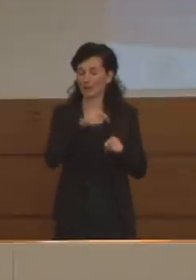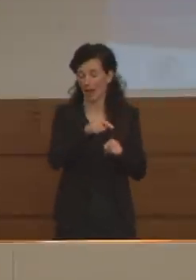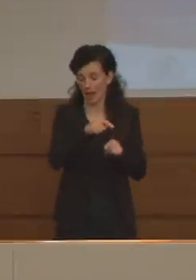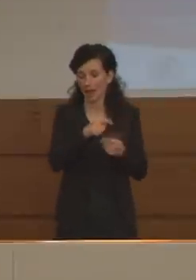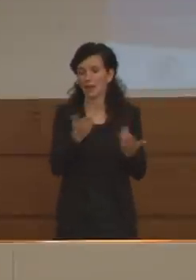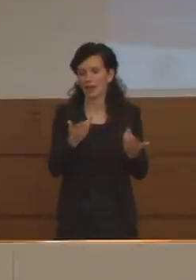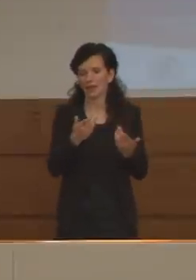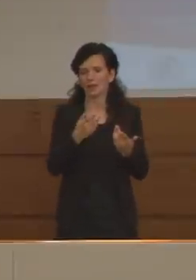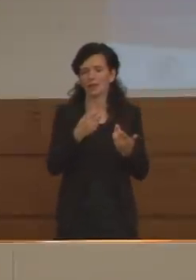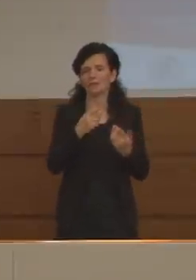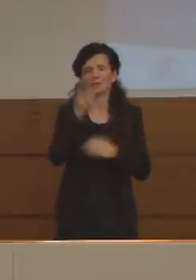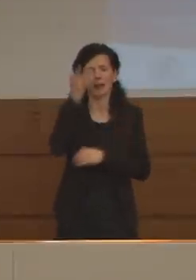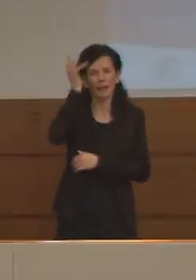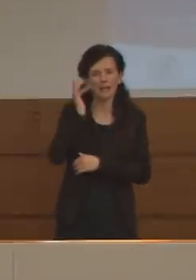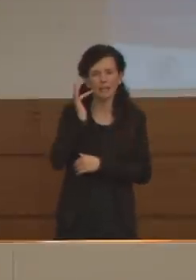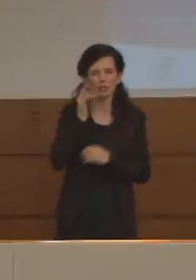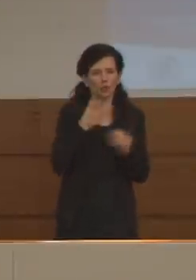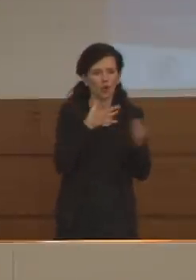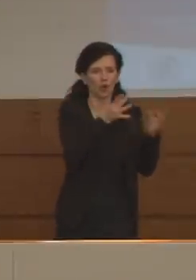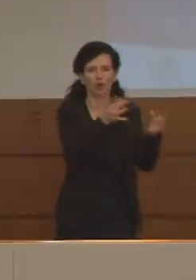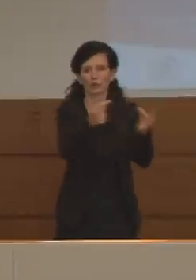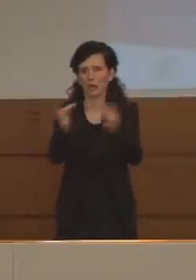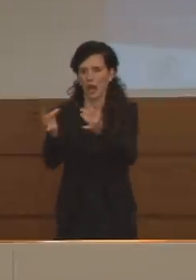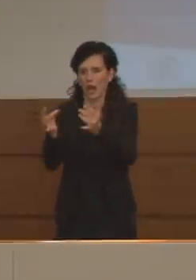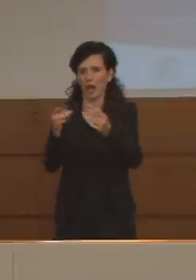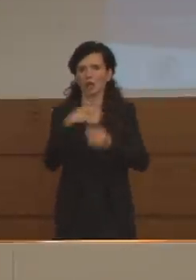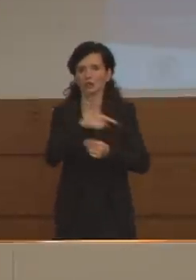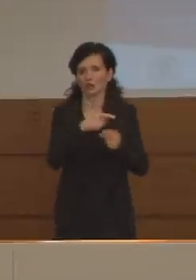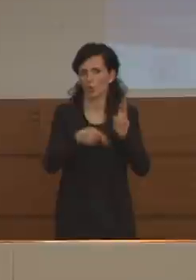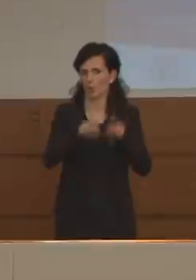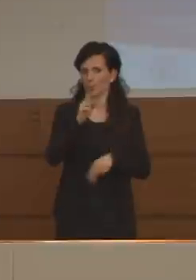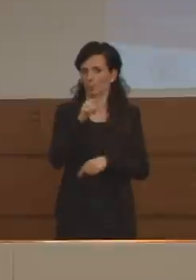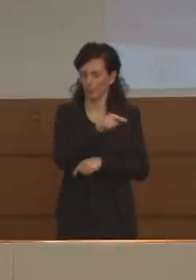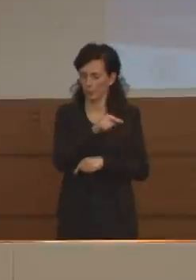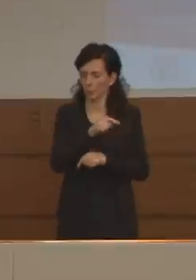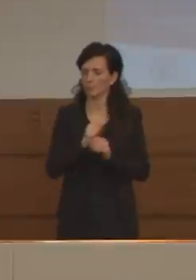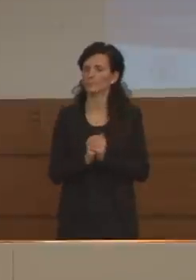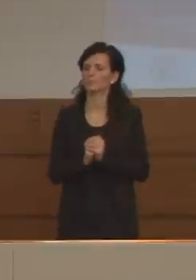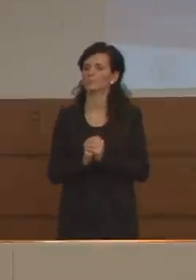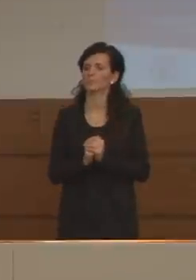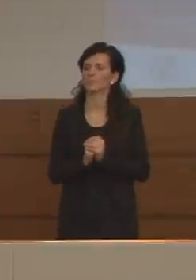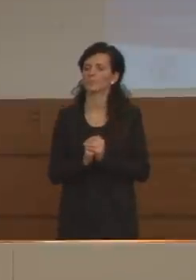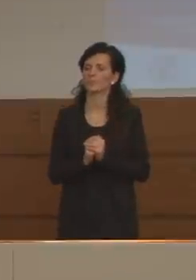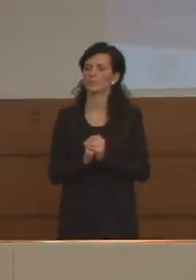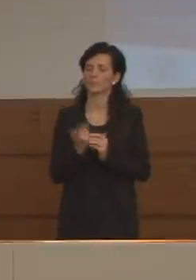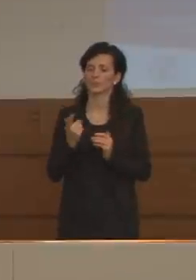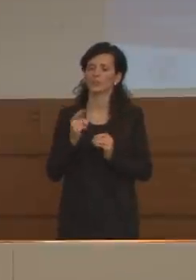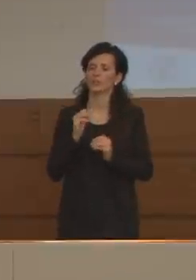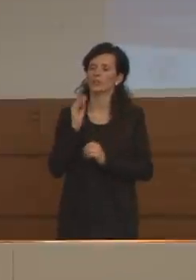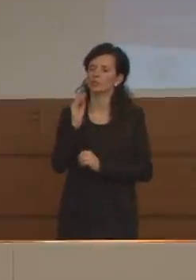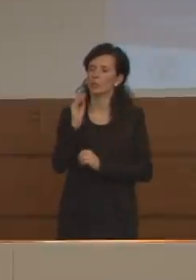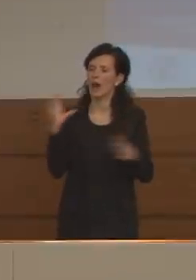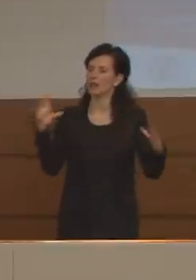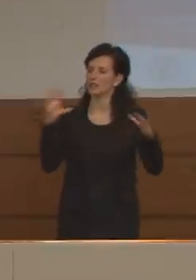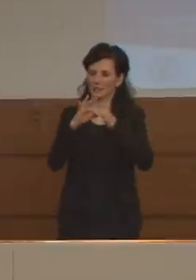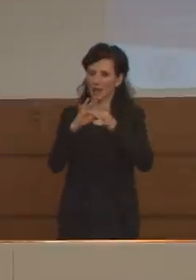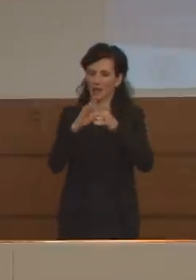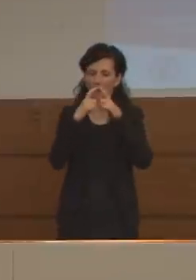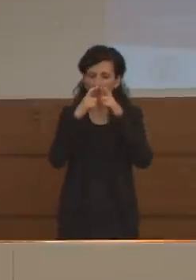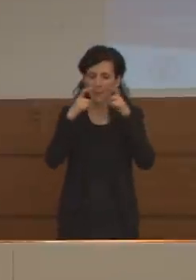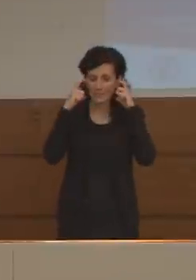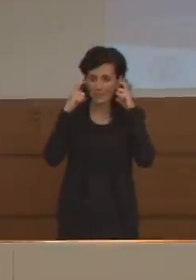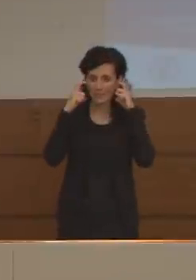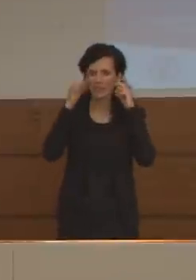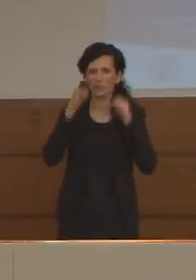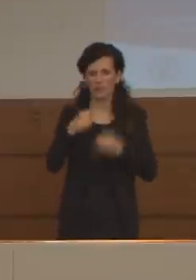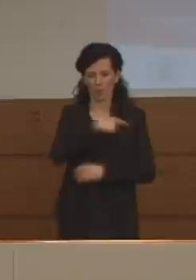il maggior rischio contagio e quindi due domande la prima sulle mascherine in particolare quelle donate